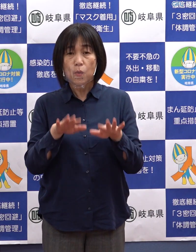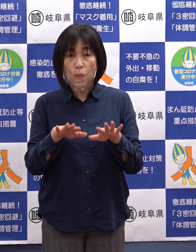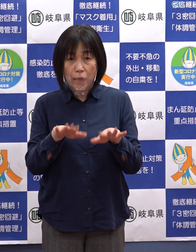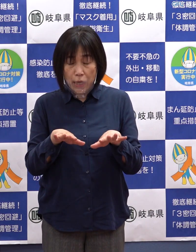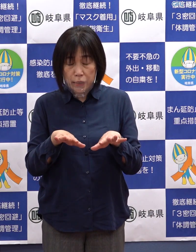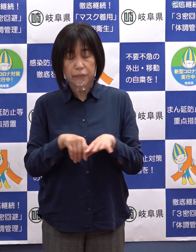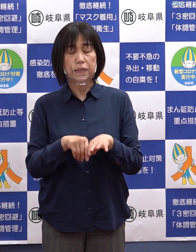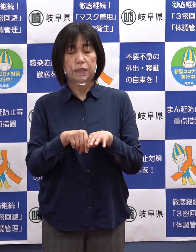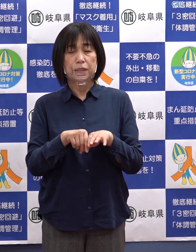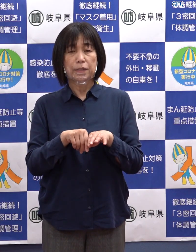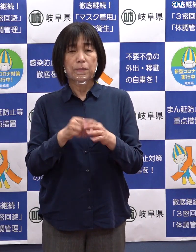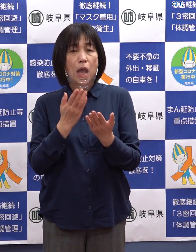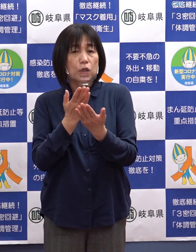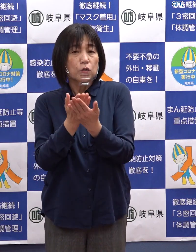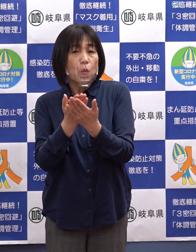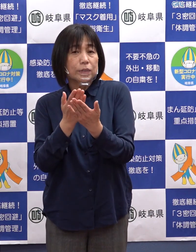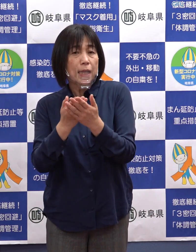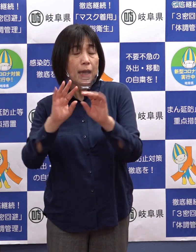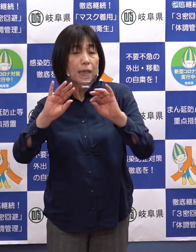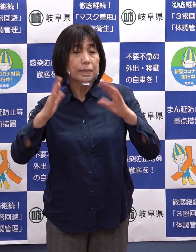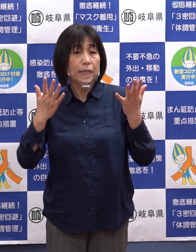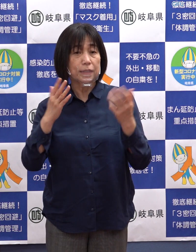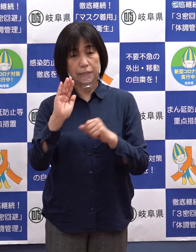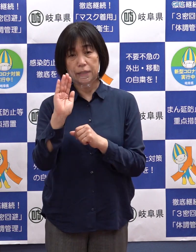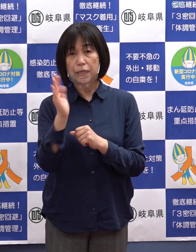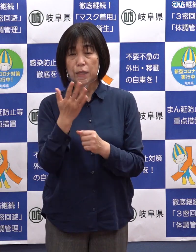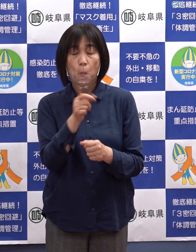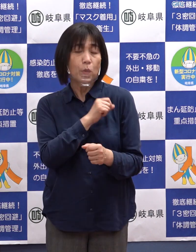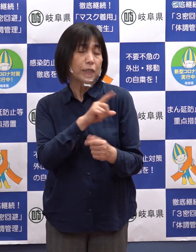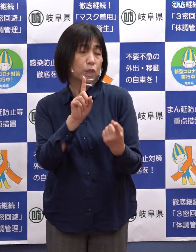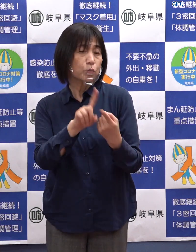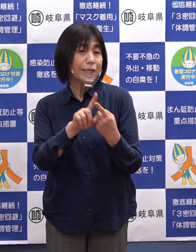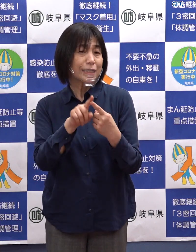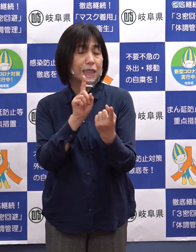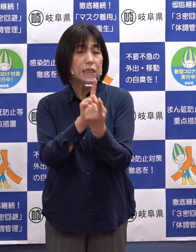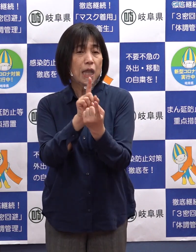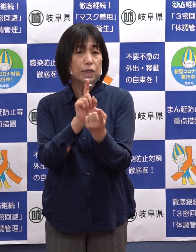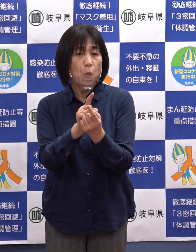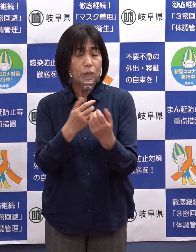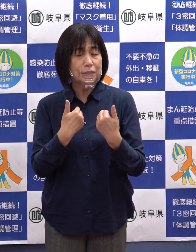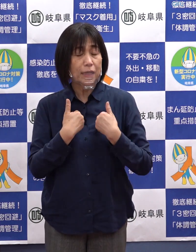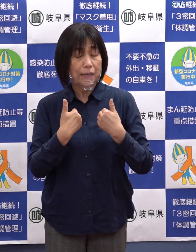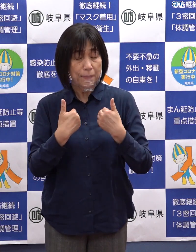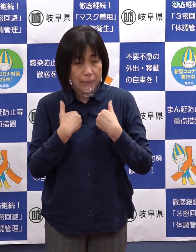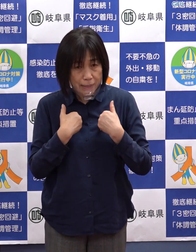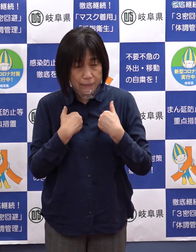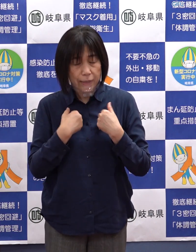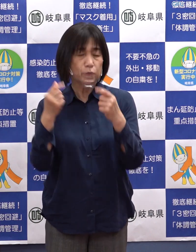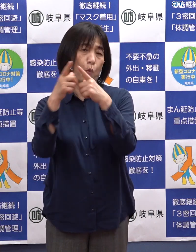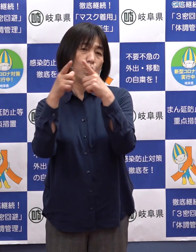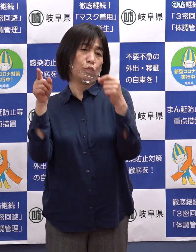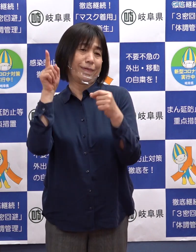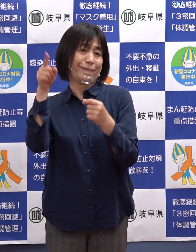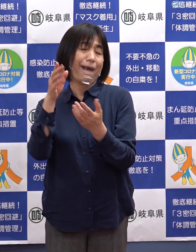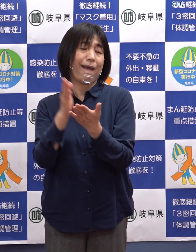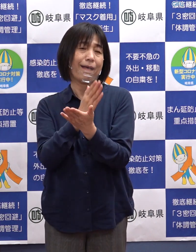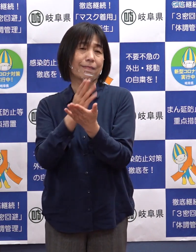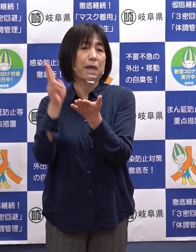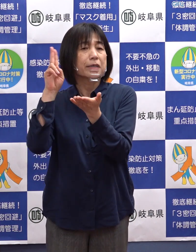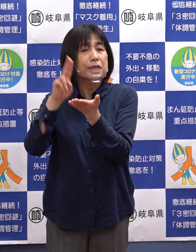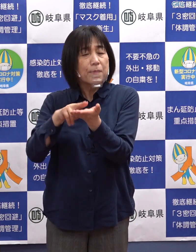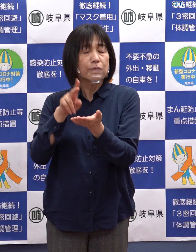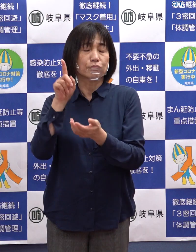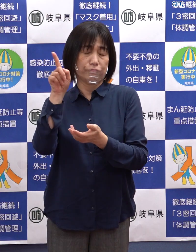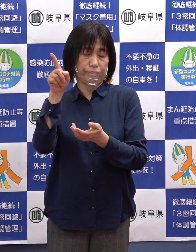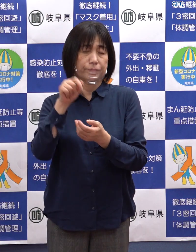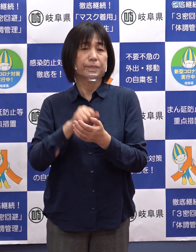ても積極的に対応すべきということで判断されたケースもあるわけでありますので、国が判断